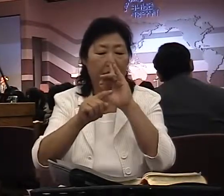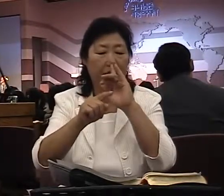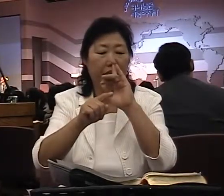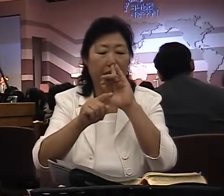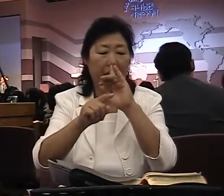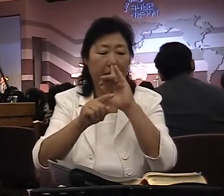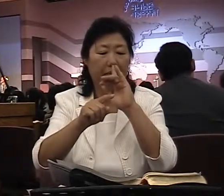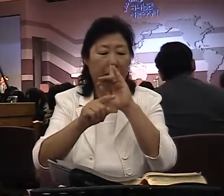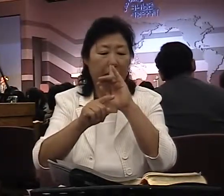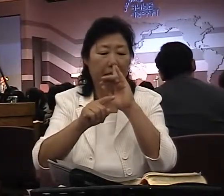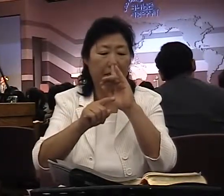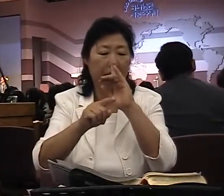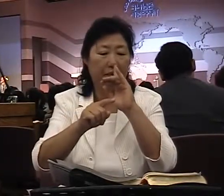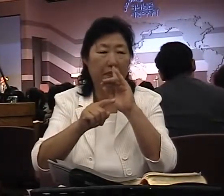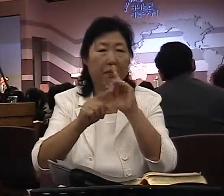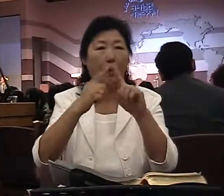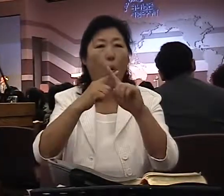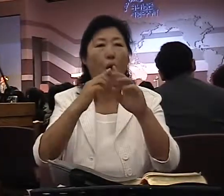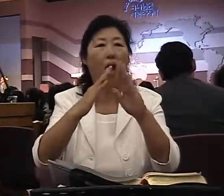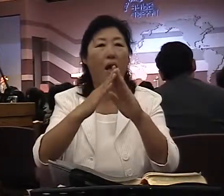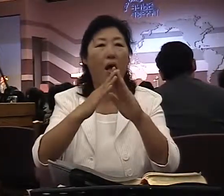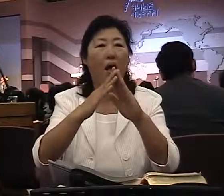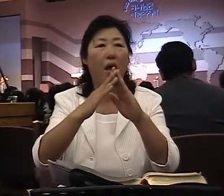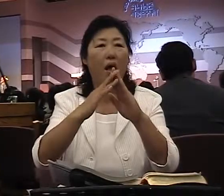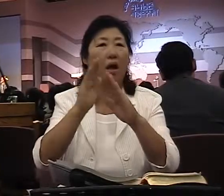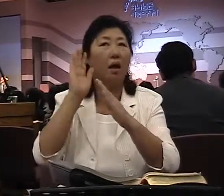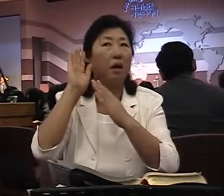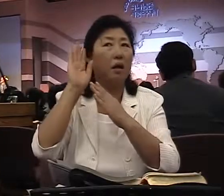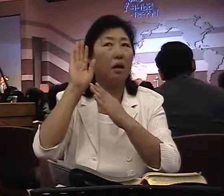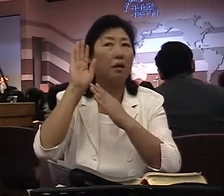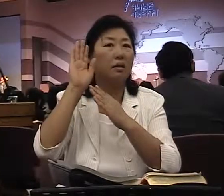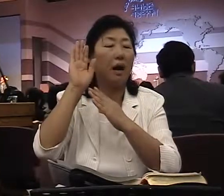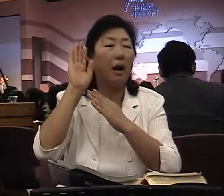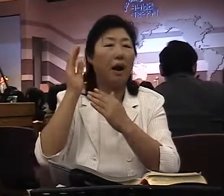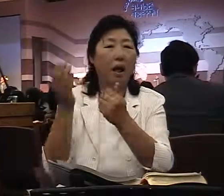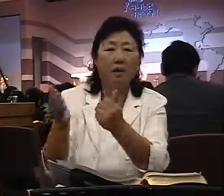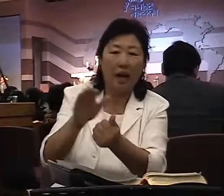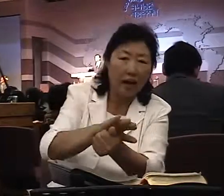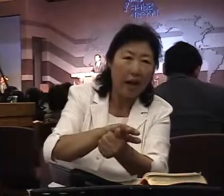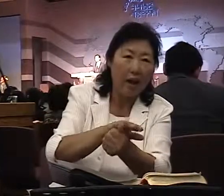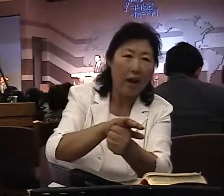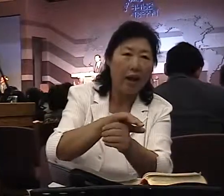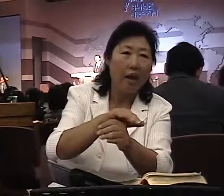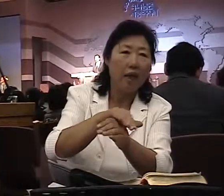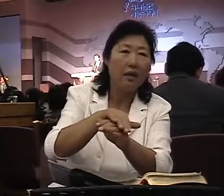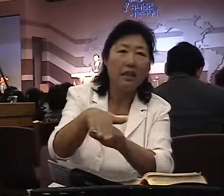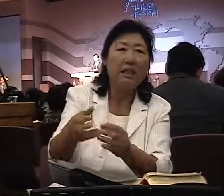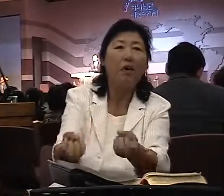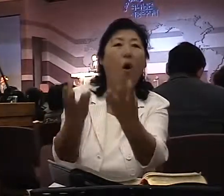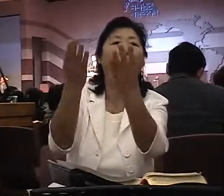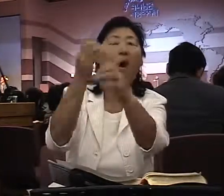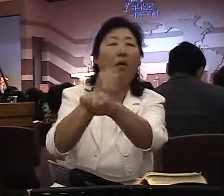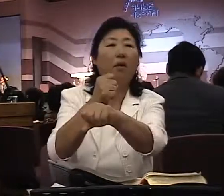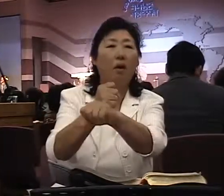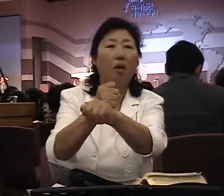Church. 교회 장례식을 한다. 자기 교회를 딱 썼어요. 그러니까 교인들은 깜짝 놀라고